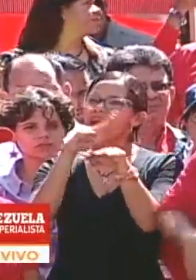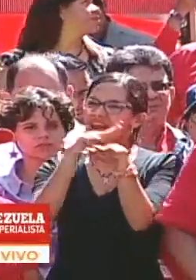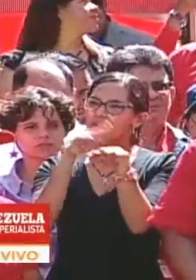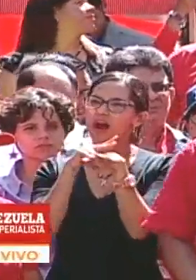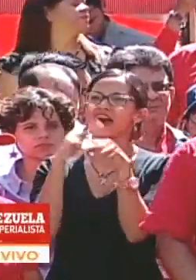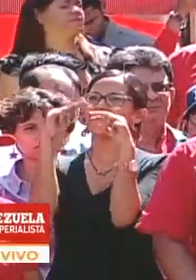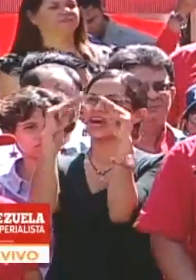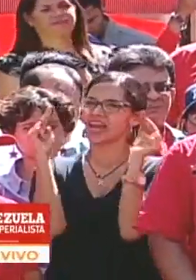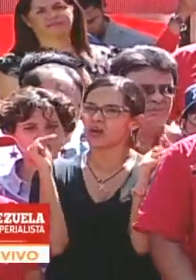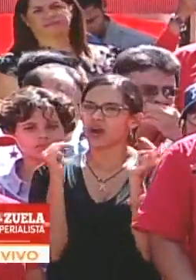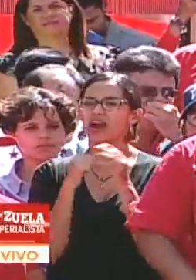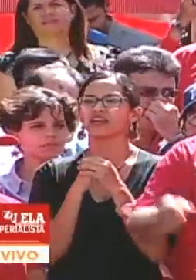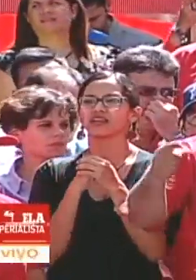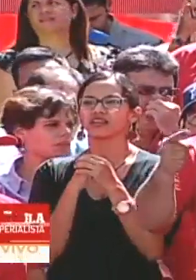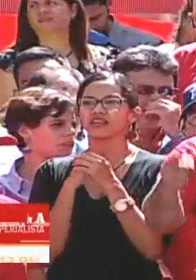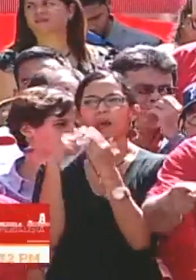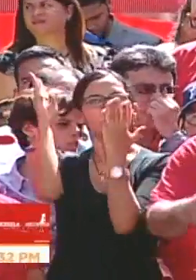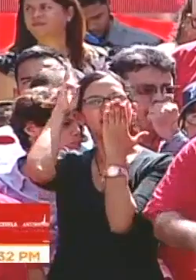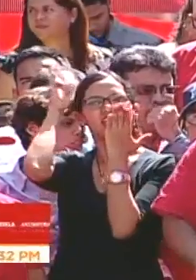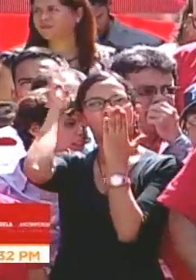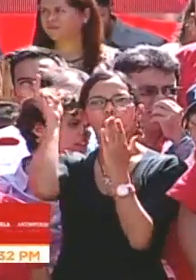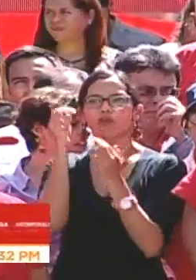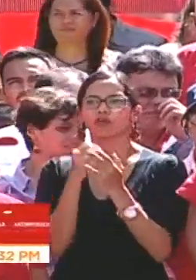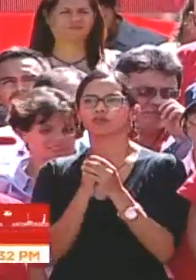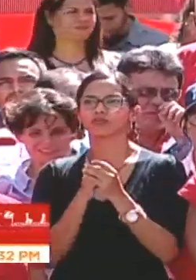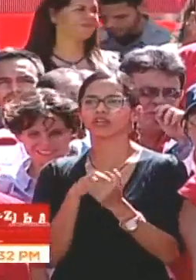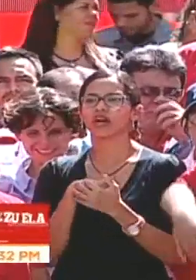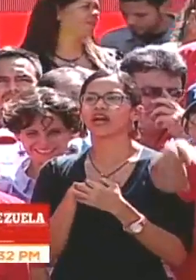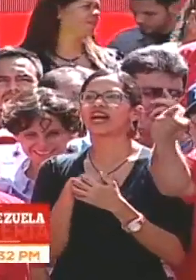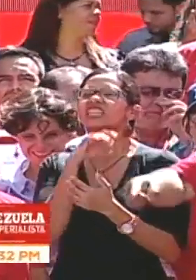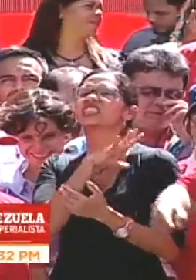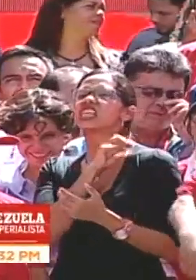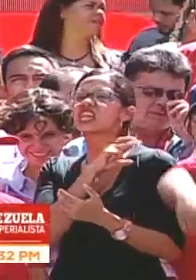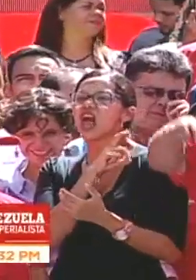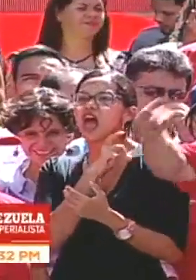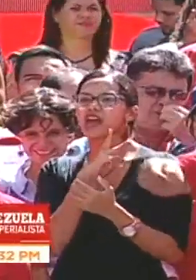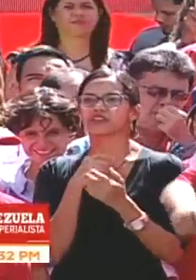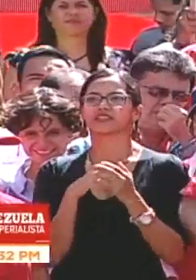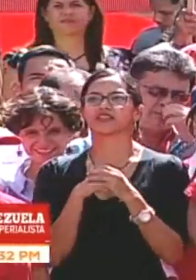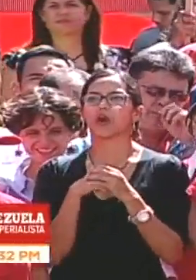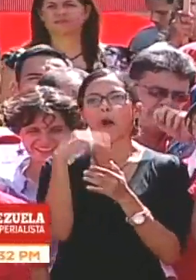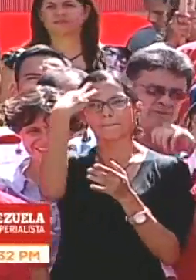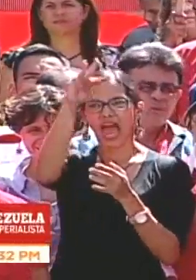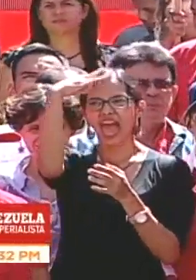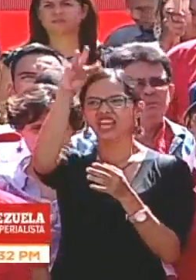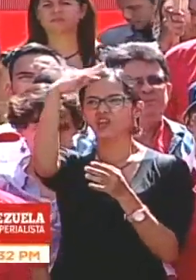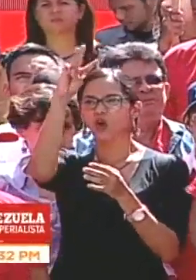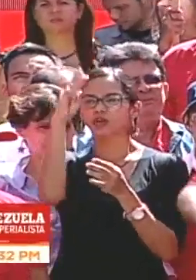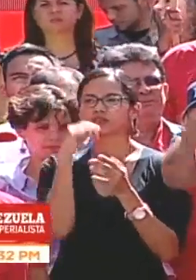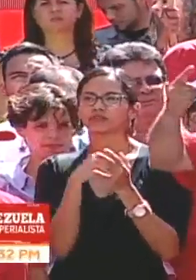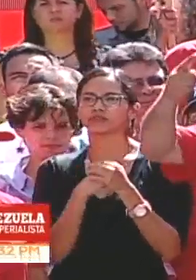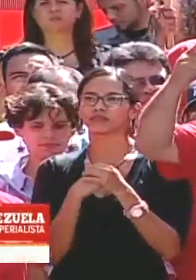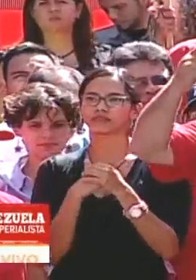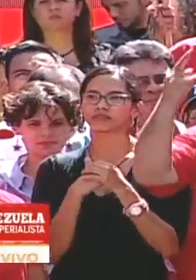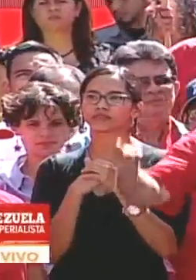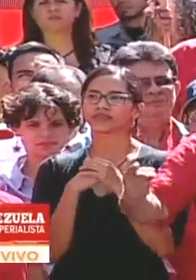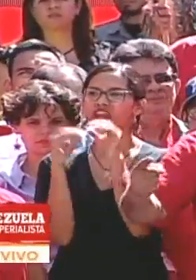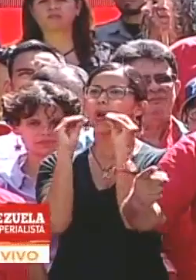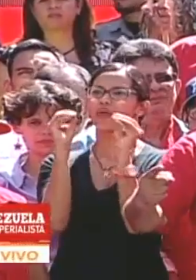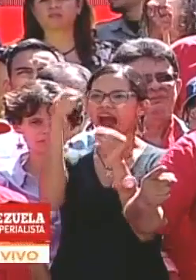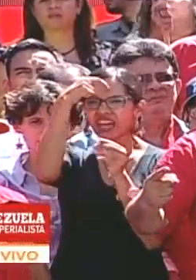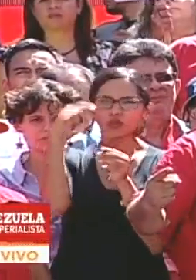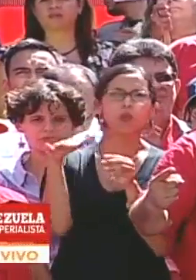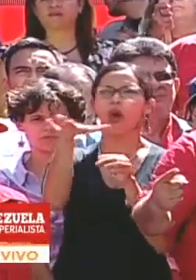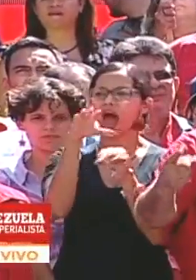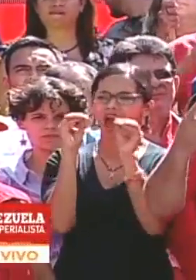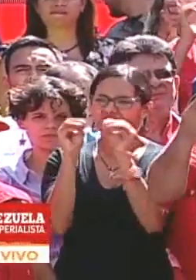Panamá, como el de Perú, como Chile, como México, convocaran a su